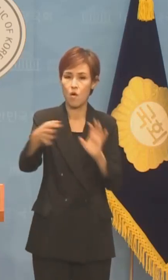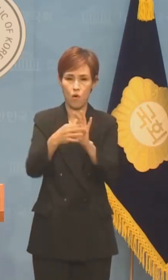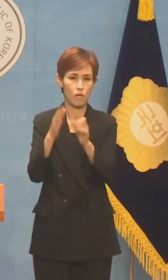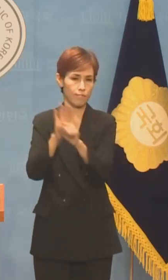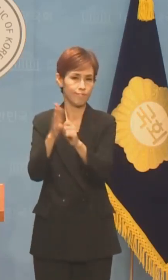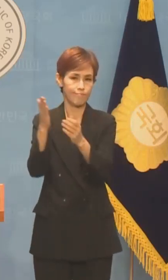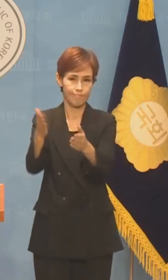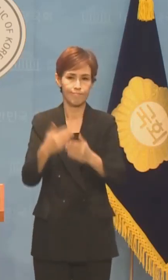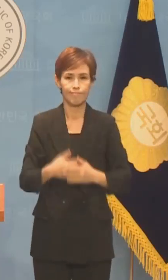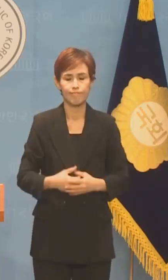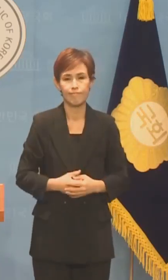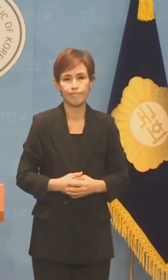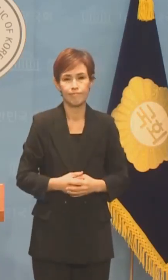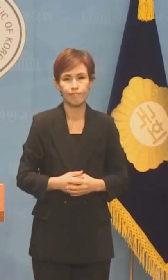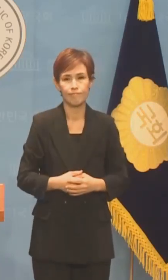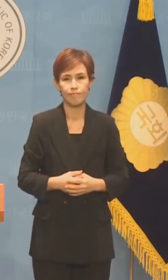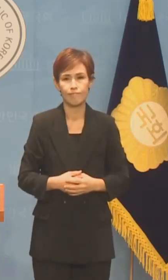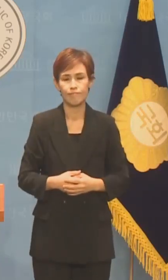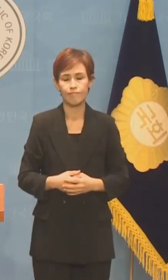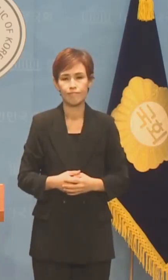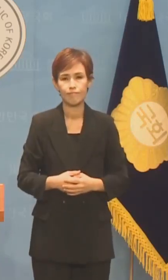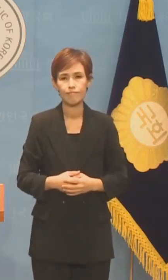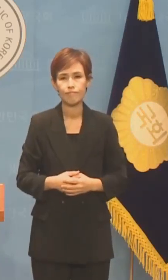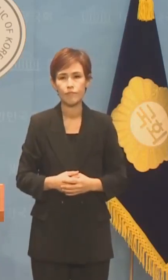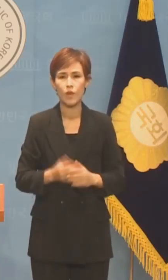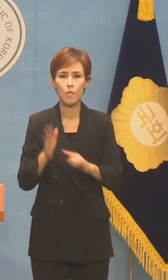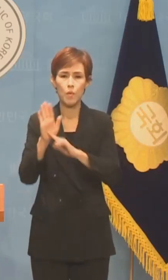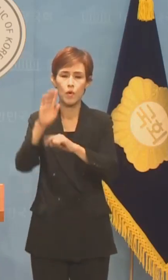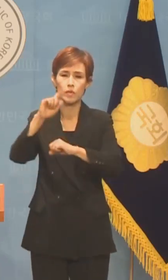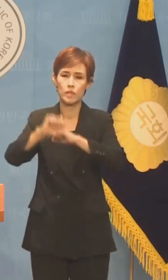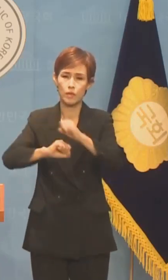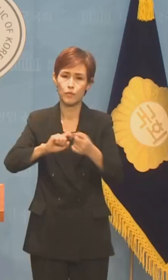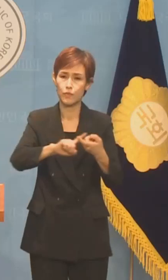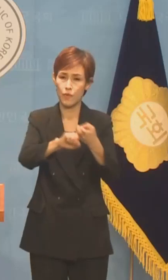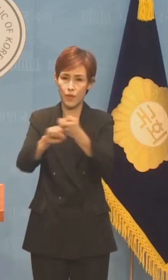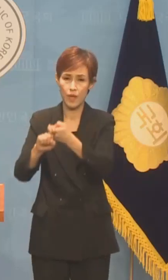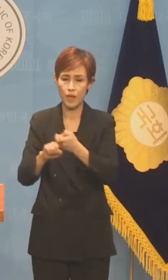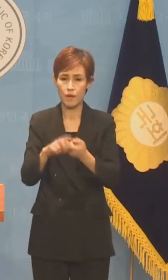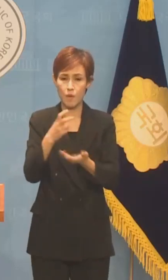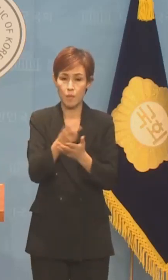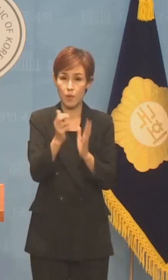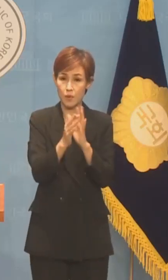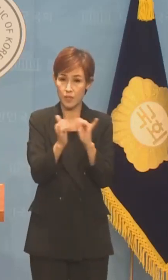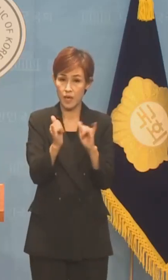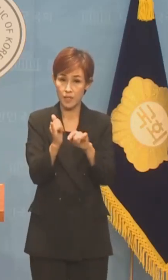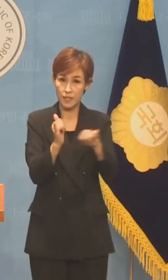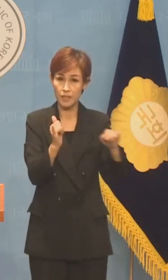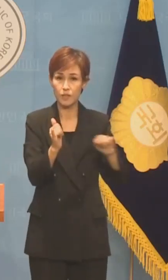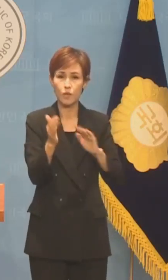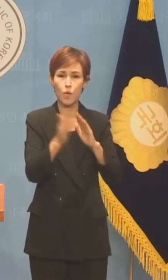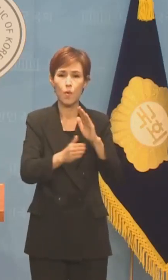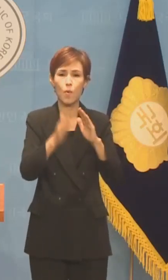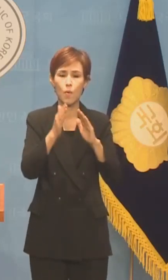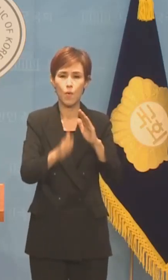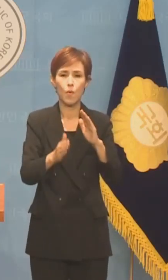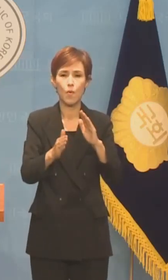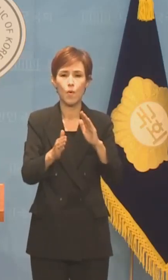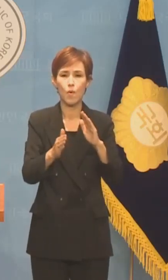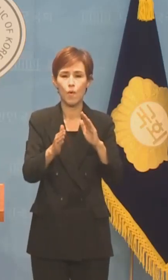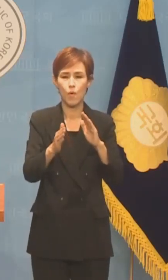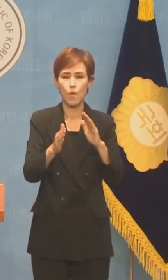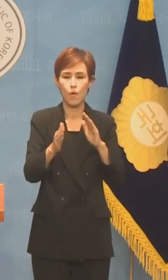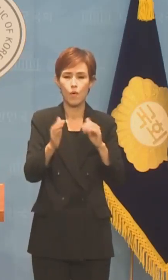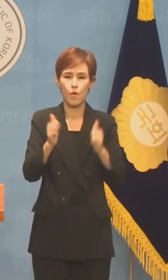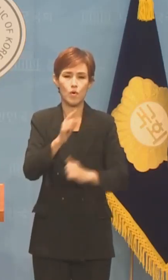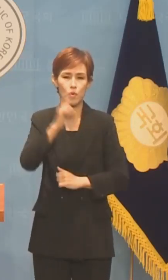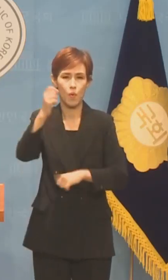역할을 지원해 주셨습니다. 표현자유연대 소속 변호사들은 공익소송 형태로 민주당의